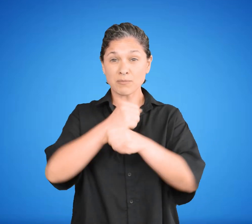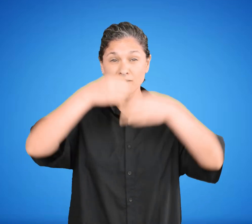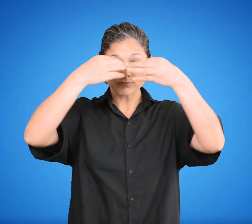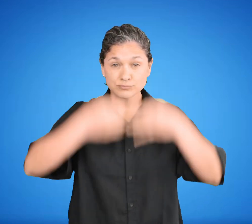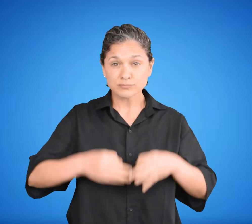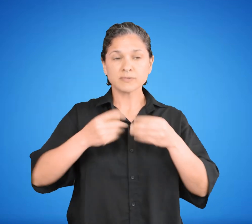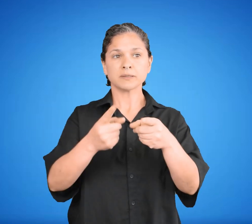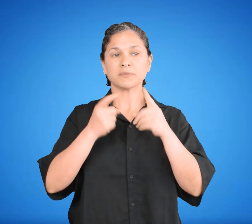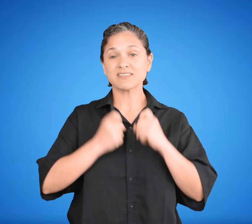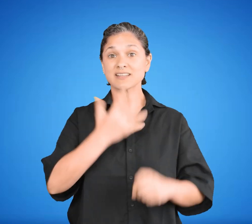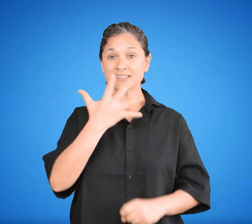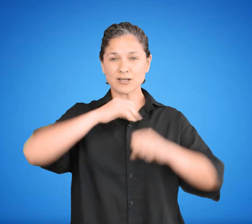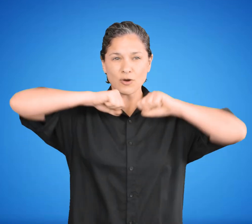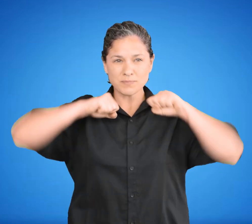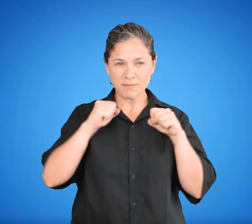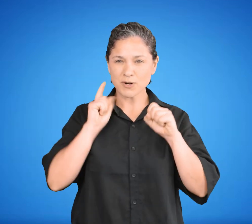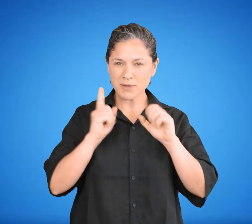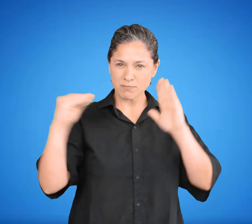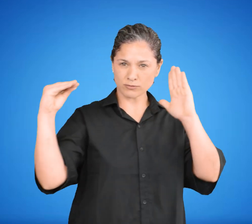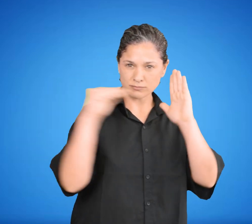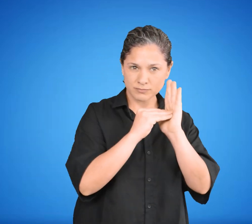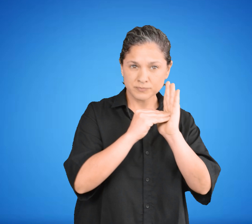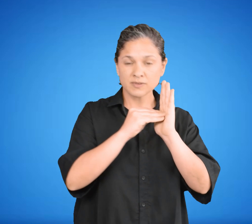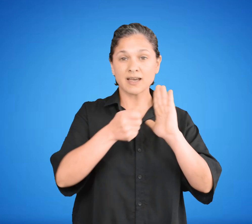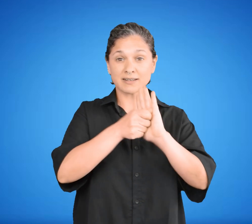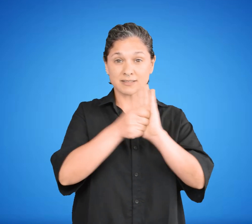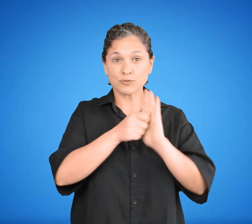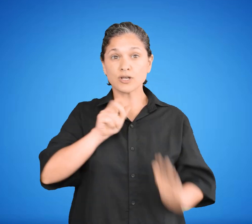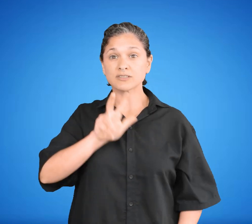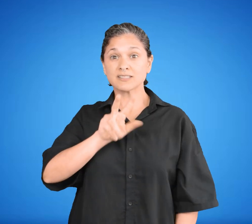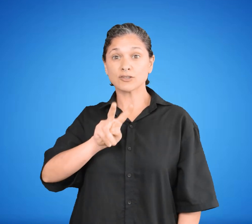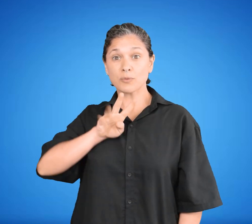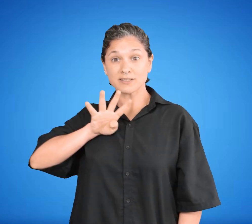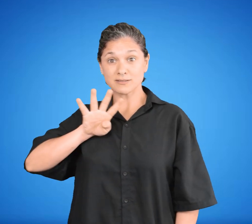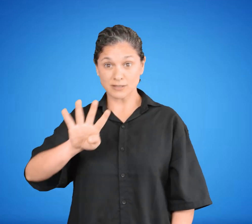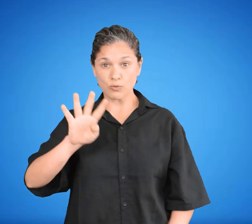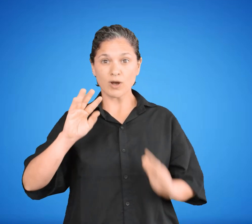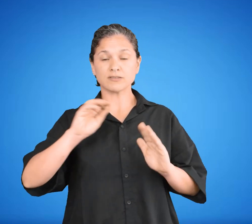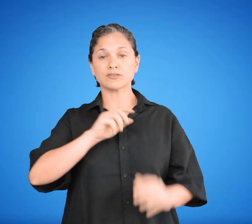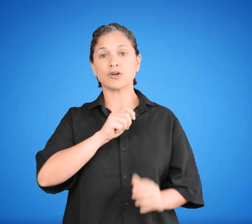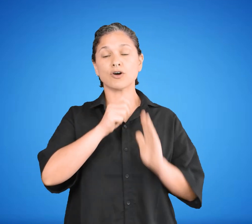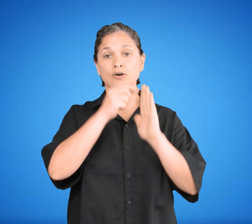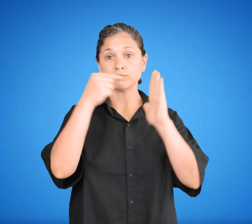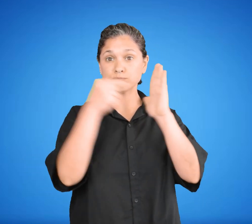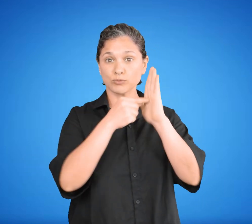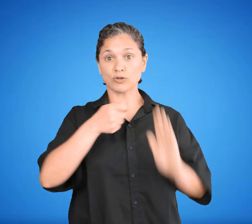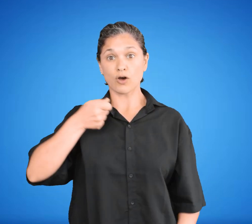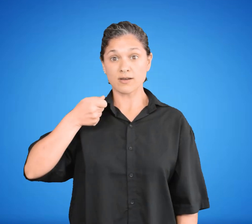ser válidas por lo menos con el voto afirmativo de tres de los cinco miembros a que se refiere el inciso primero del artículo